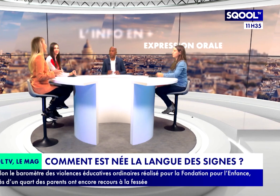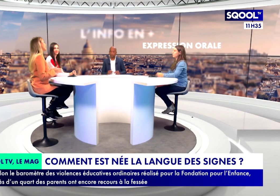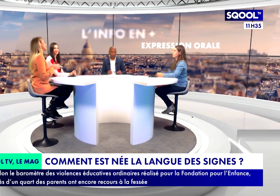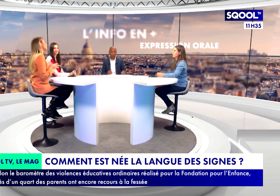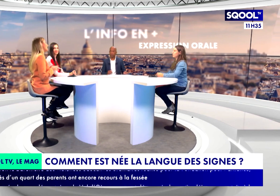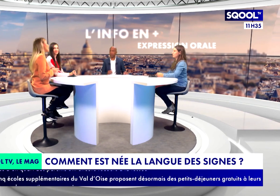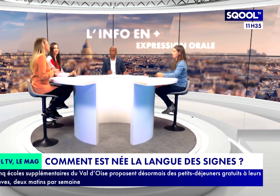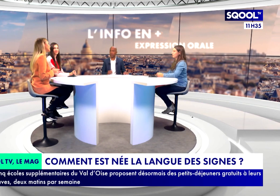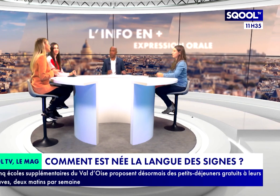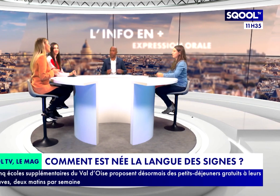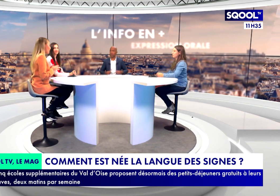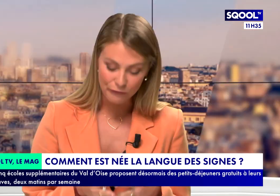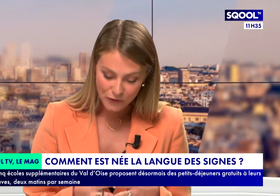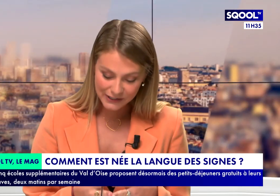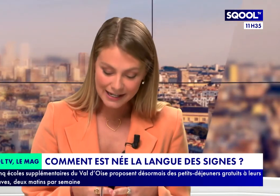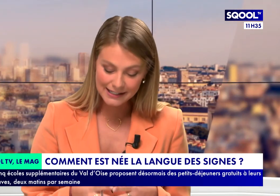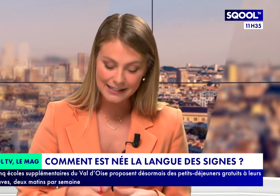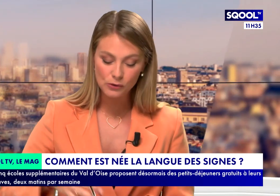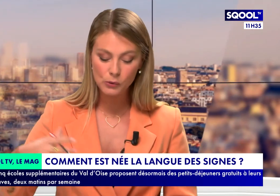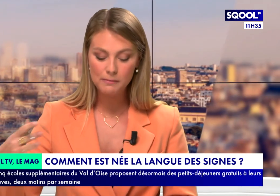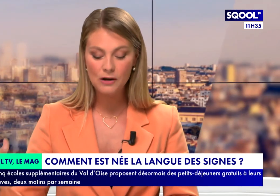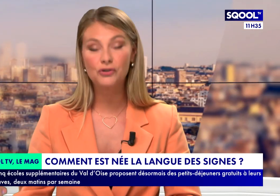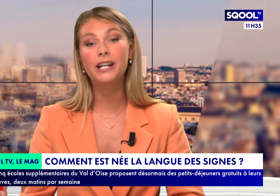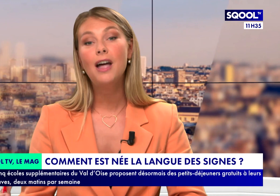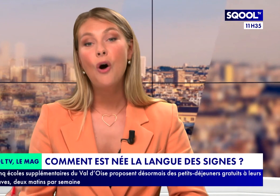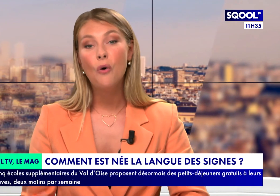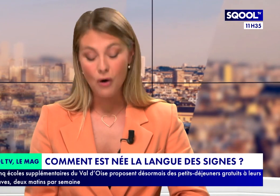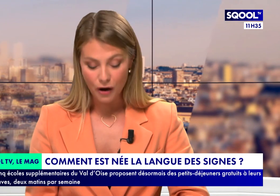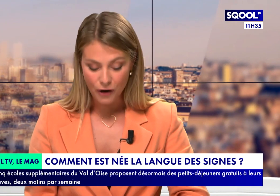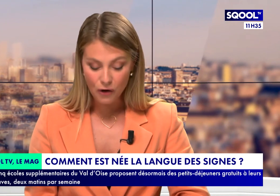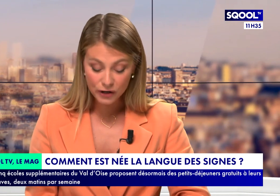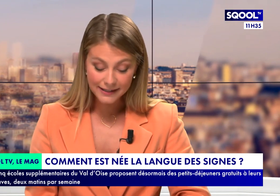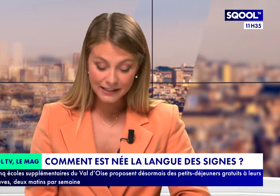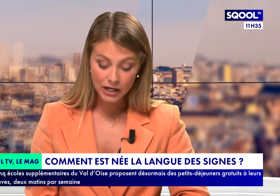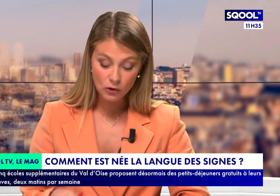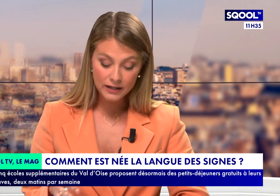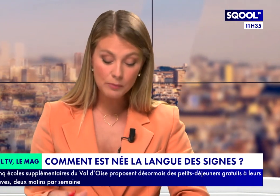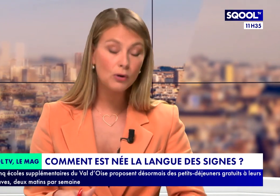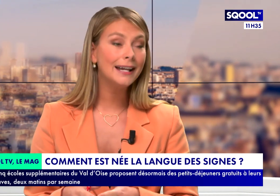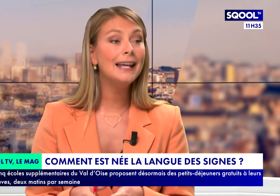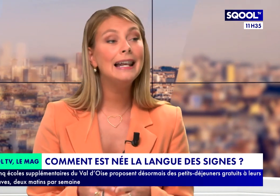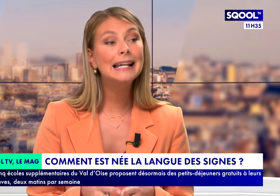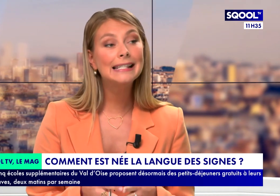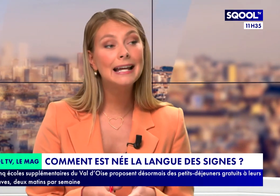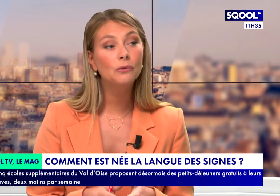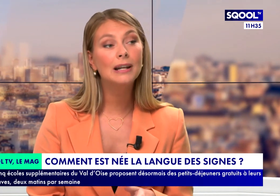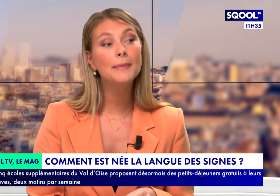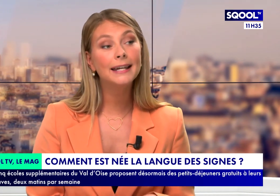à partir de la langue des signes française. Elle s'est ensuite mélangée aux langues indigènes locales pour créer l'ACL, donc l'American